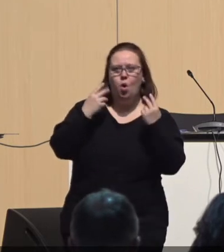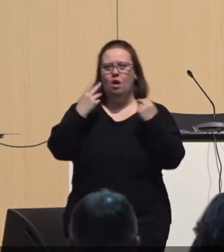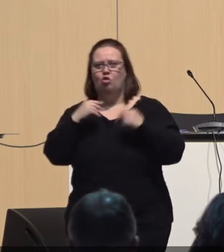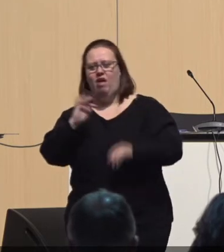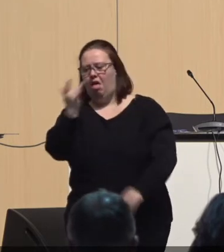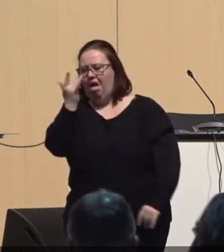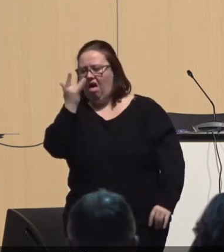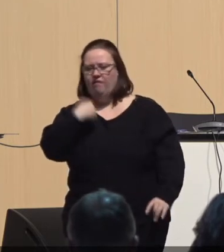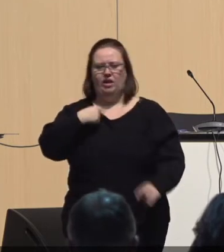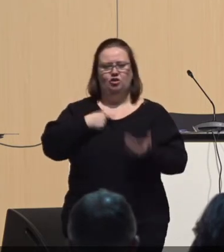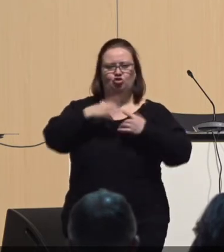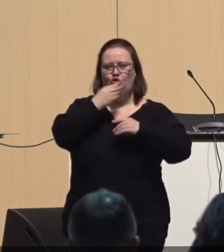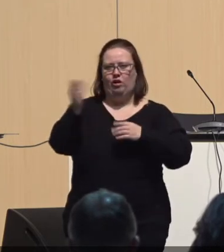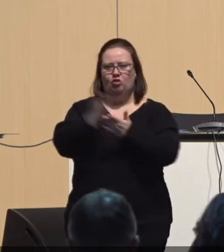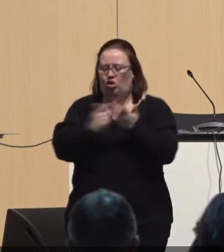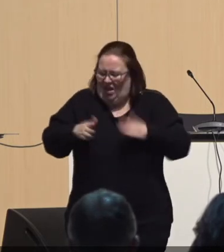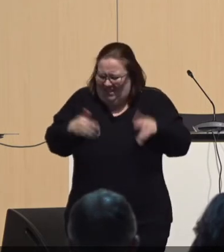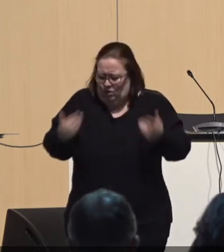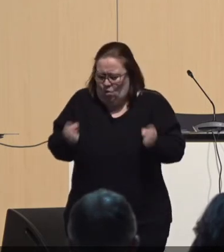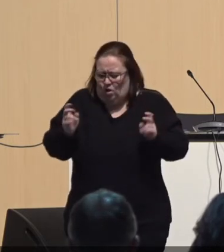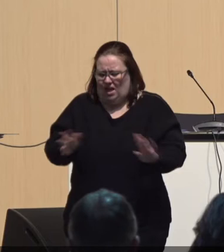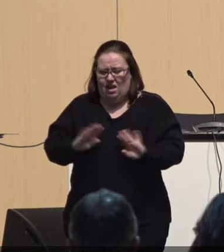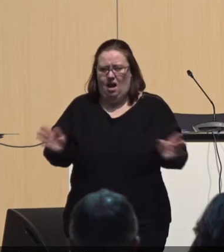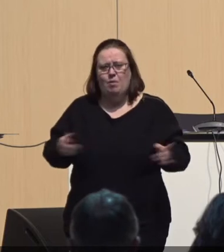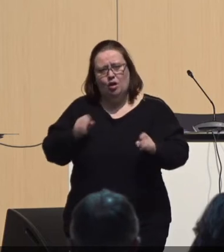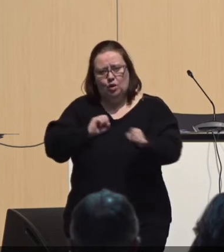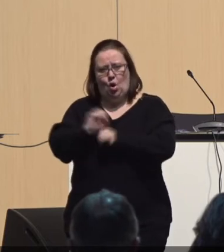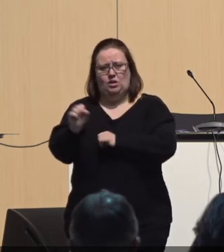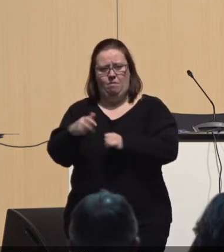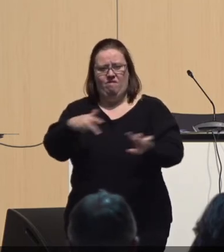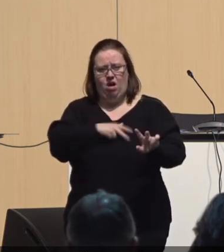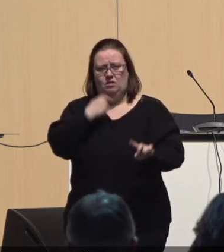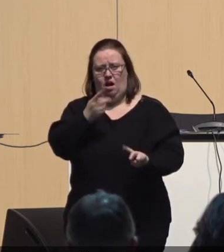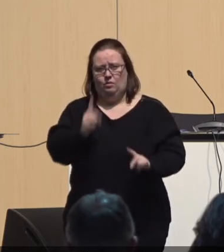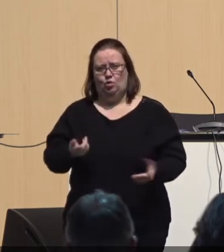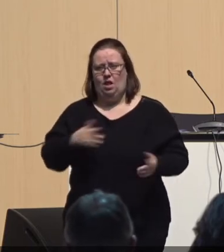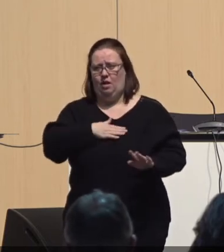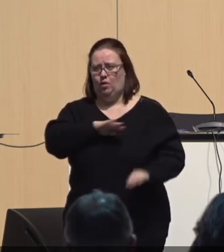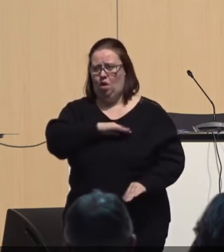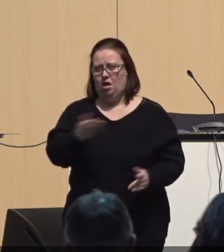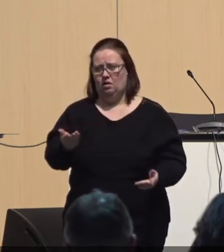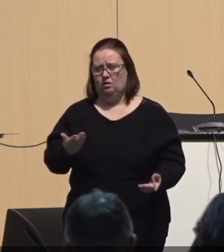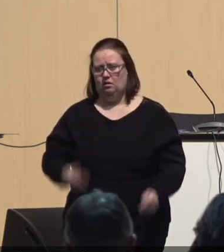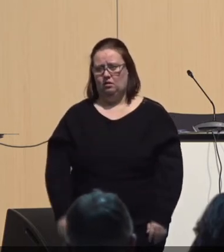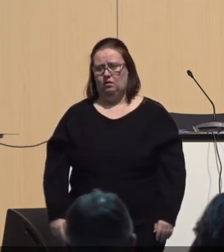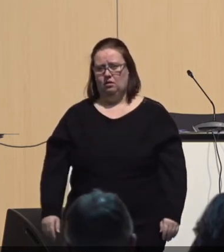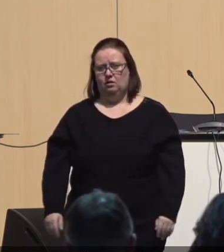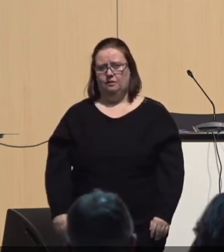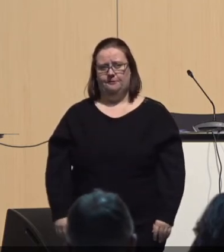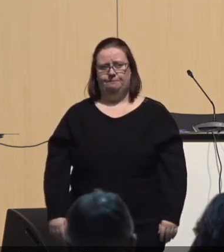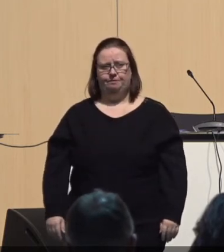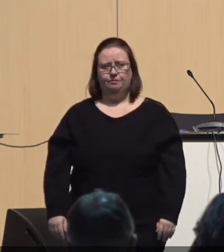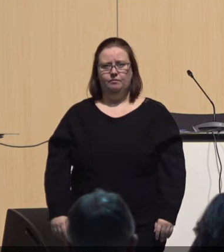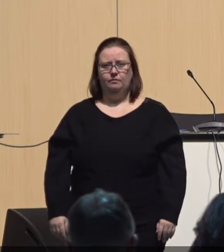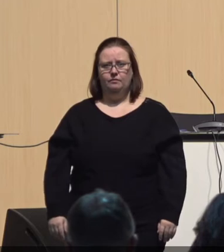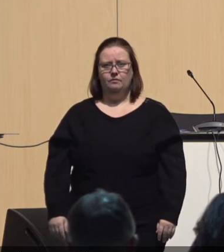für unpopuläre Entscheidungen kriegen, dann ist das so. Aber deswegen müssen wir trotzdem die Wahrheit aussprechen, liebe Kolleginnen und Kollegen.